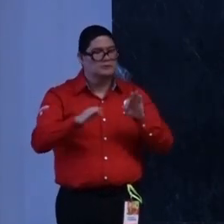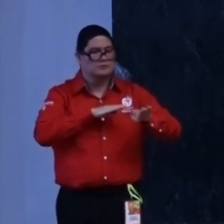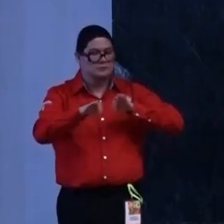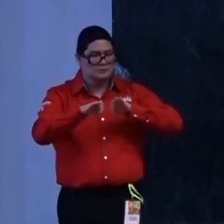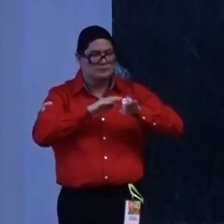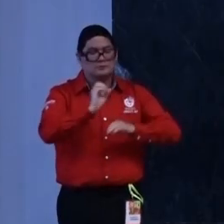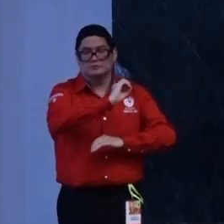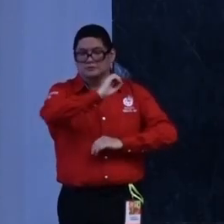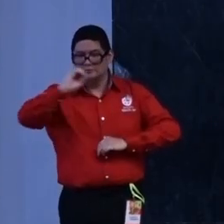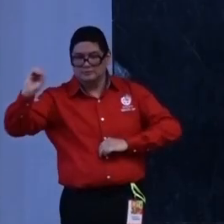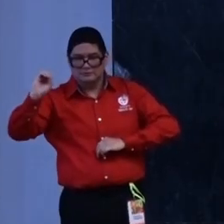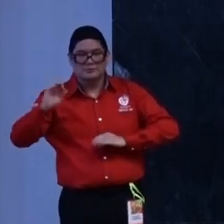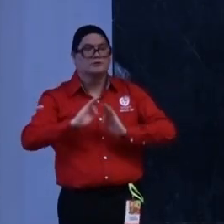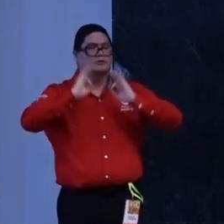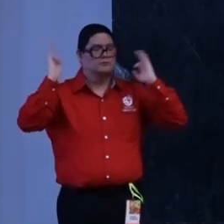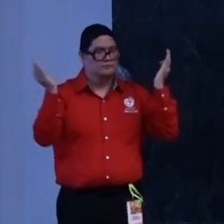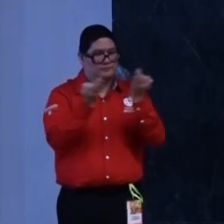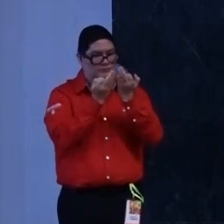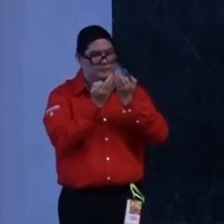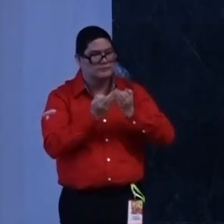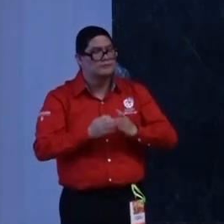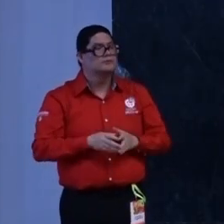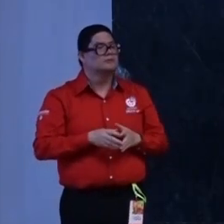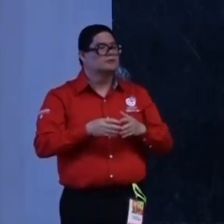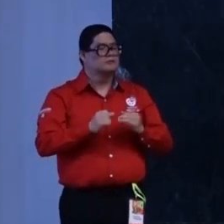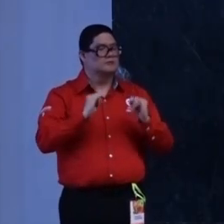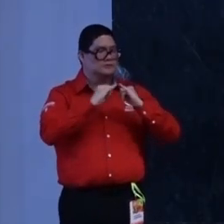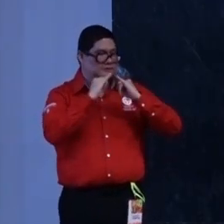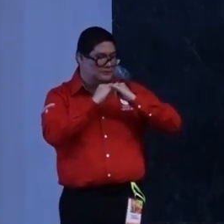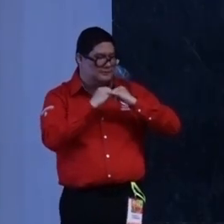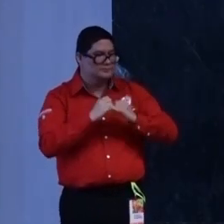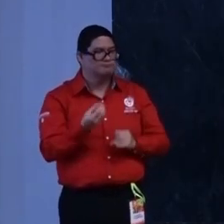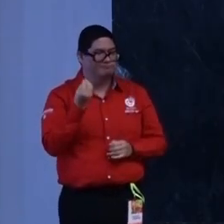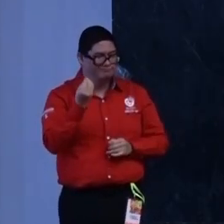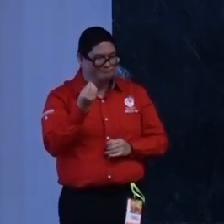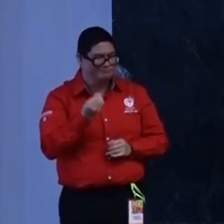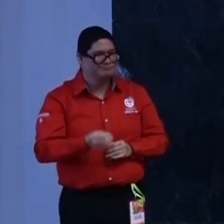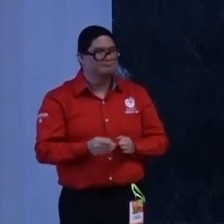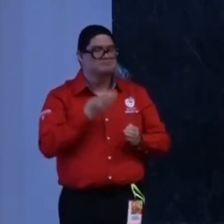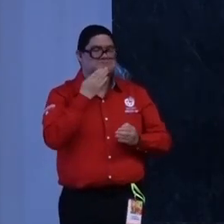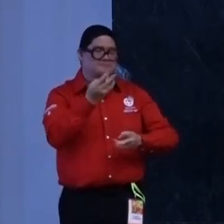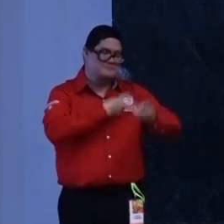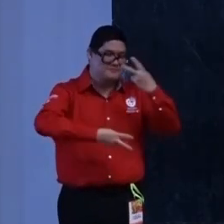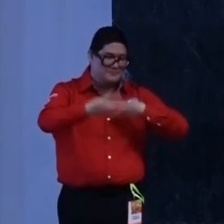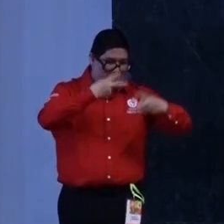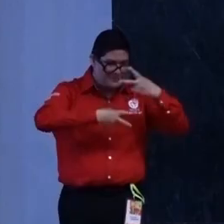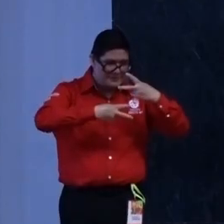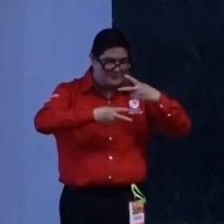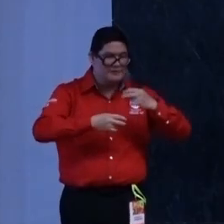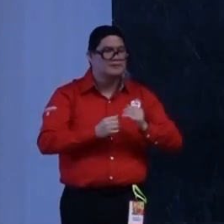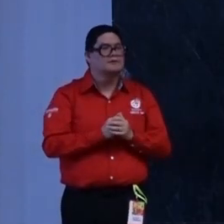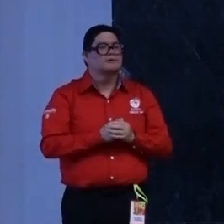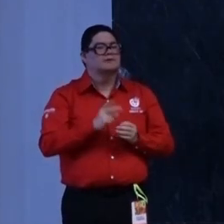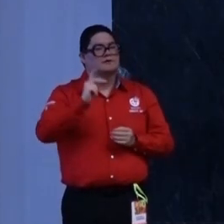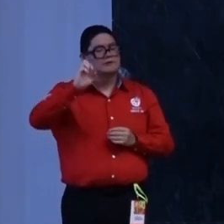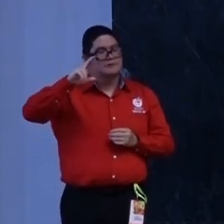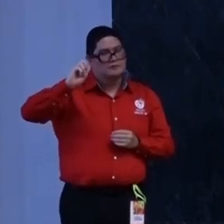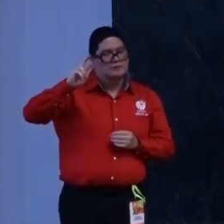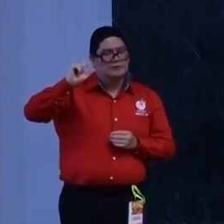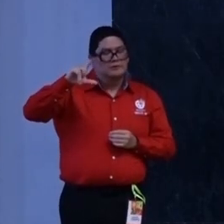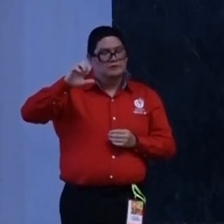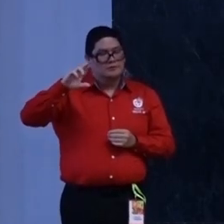en la coordinación de formación ignaciana del Instituto. Pues también hinchas, bienvenido a Pedro Valero. Y